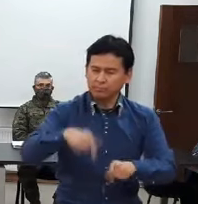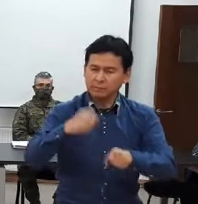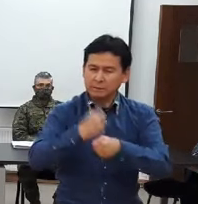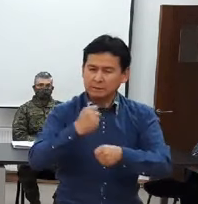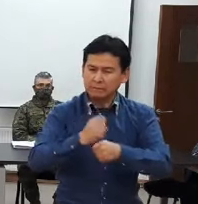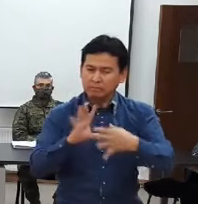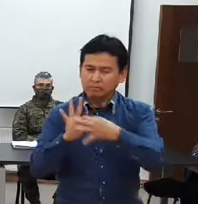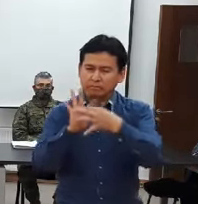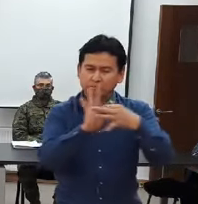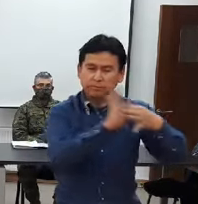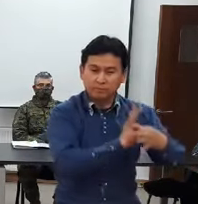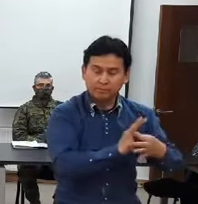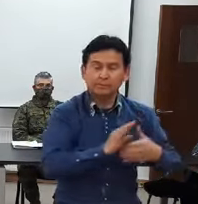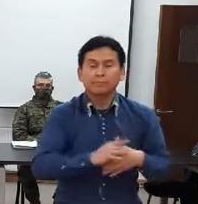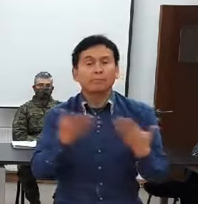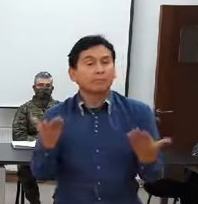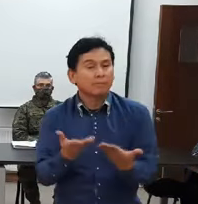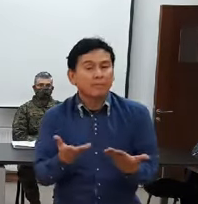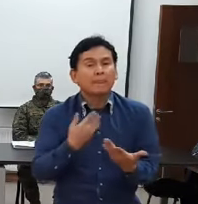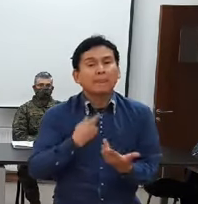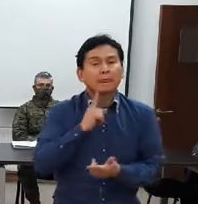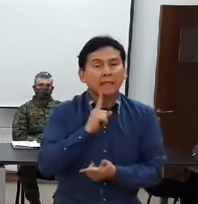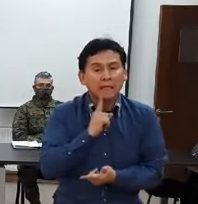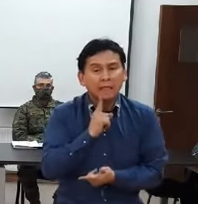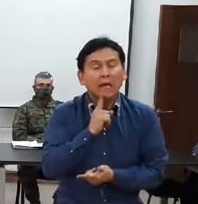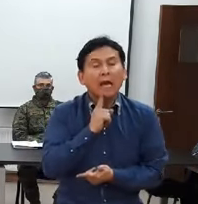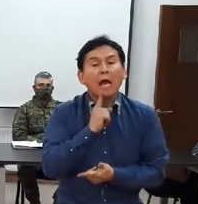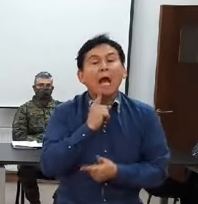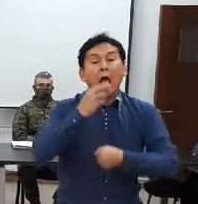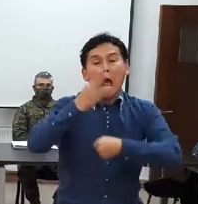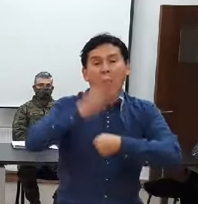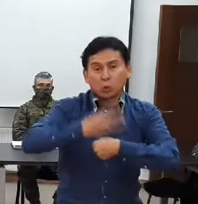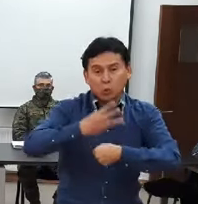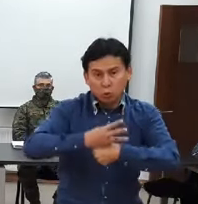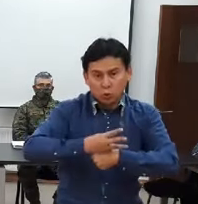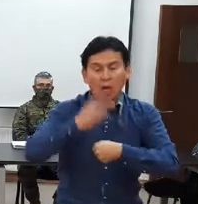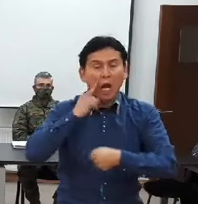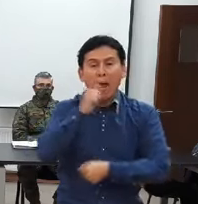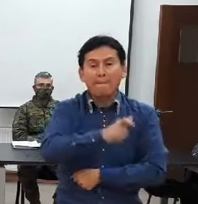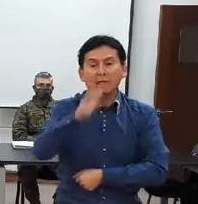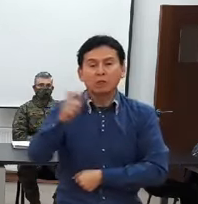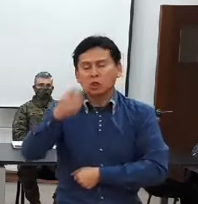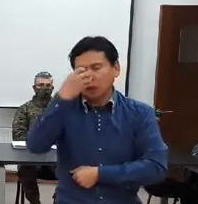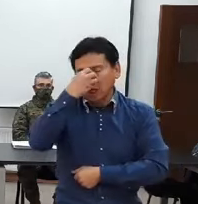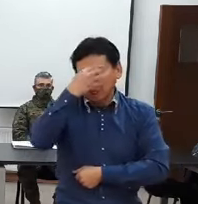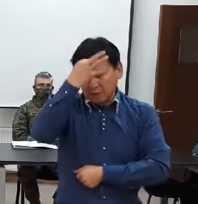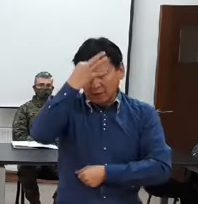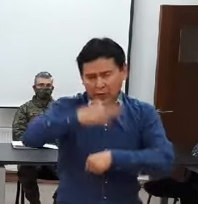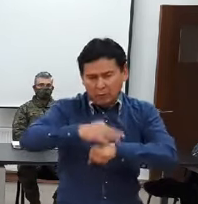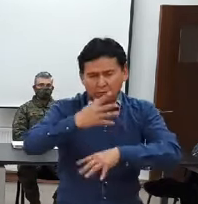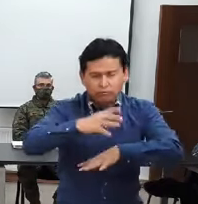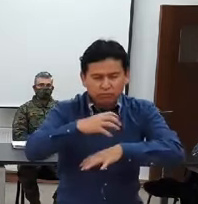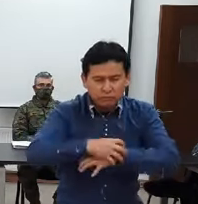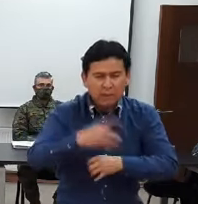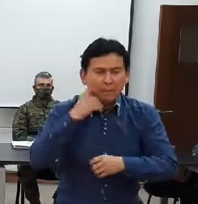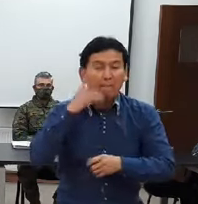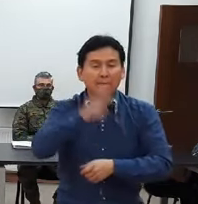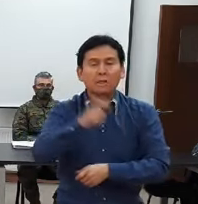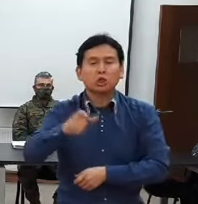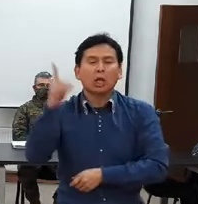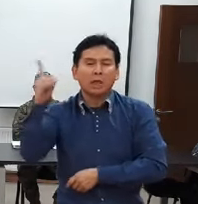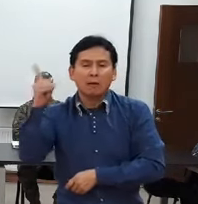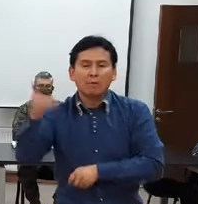coordinado que llevamos es poder mantener a nuestros adultos mayores, a las personas crónicas, a las personas con discapacidad y